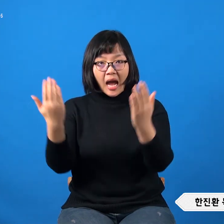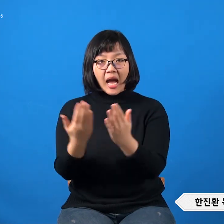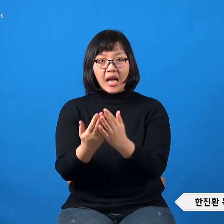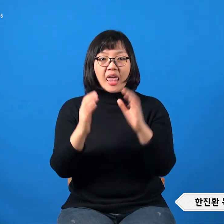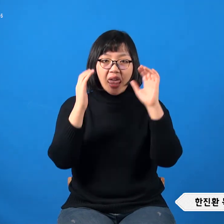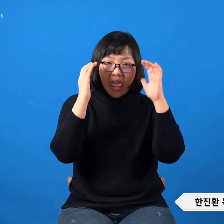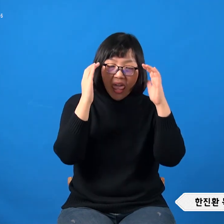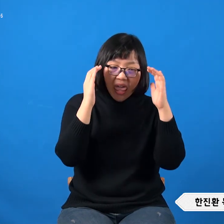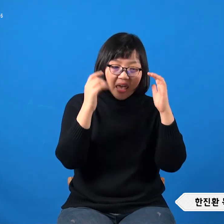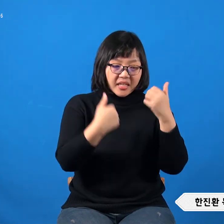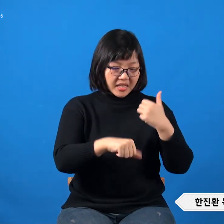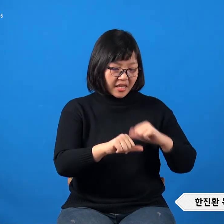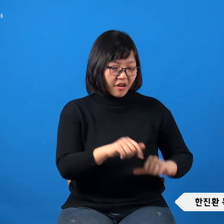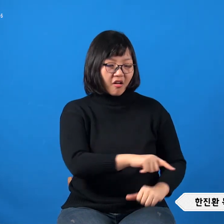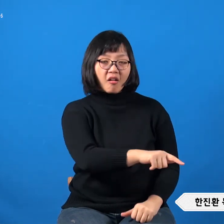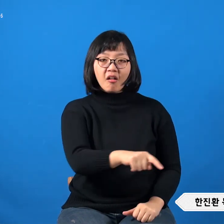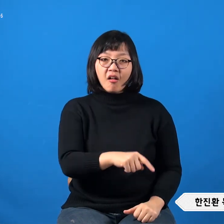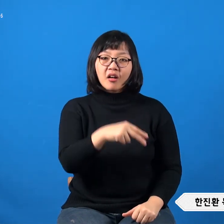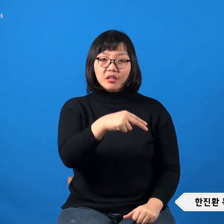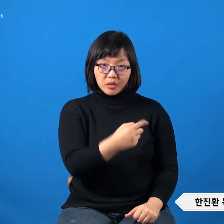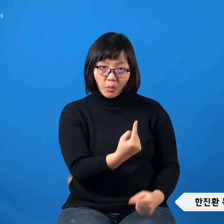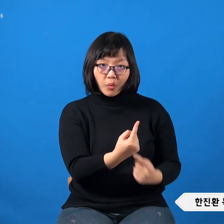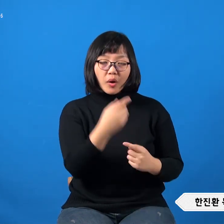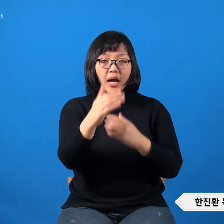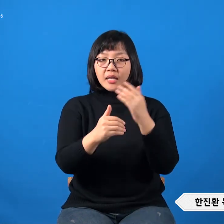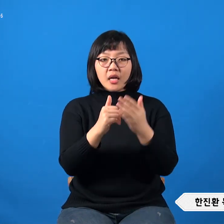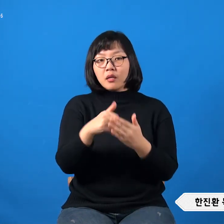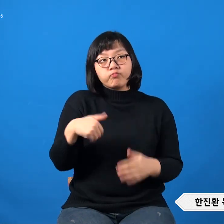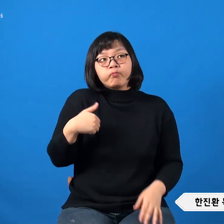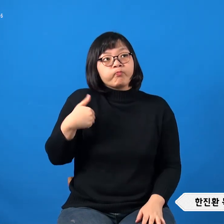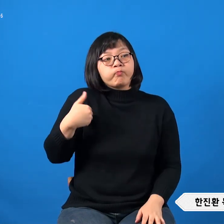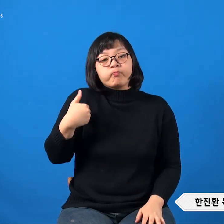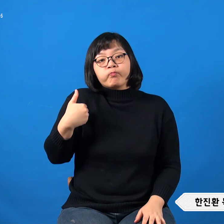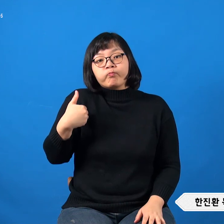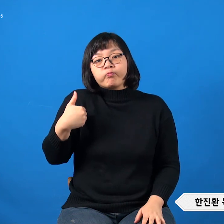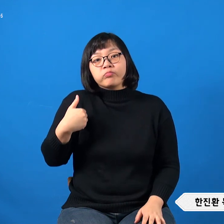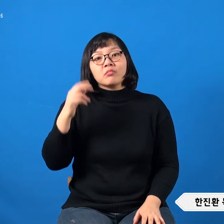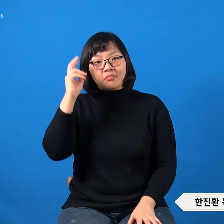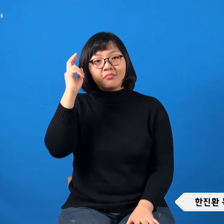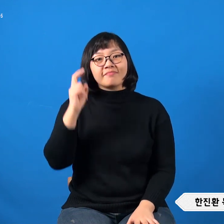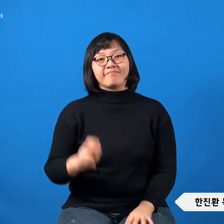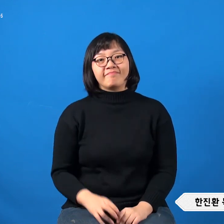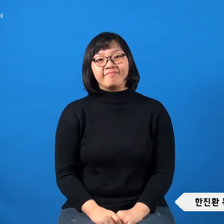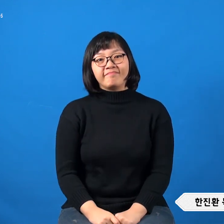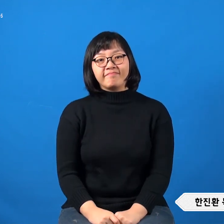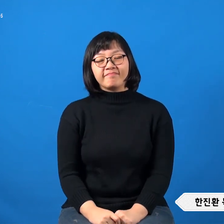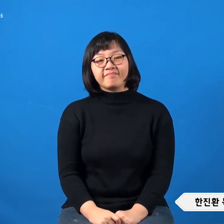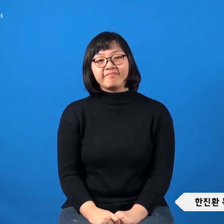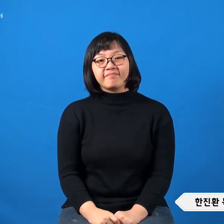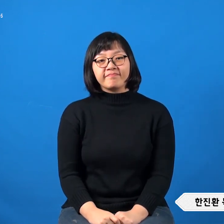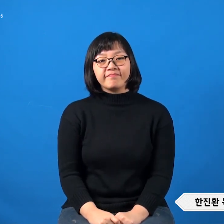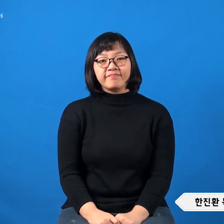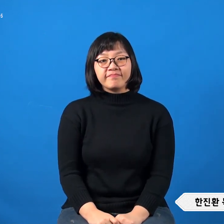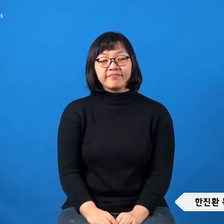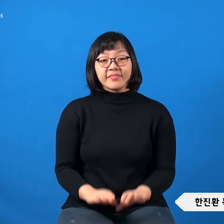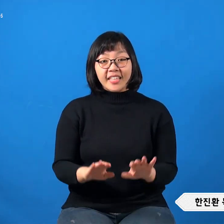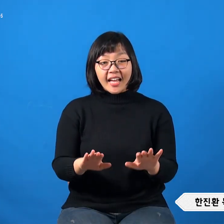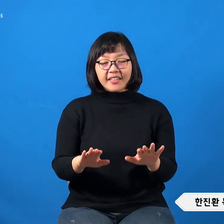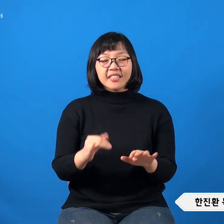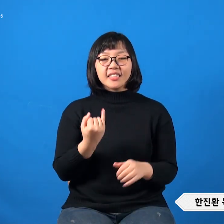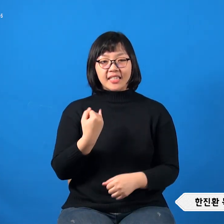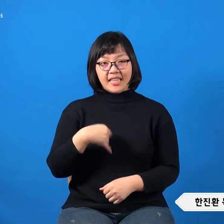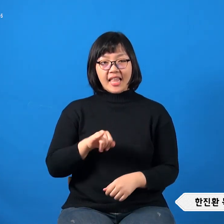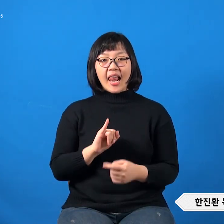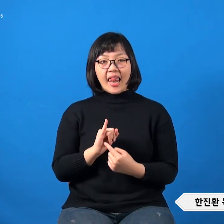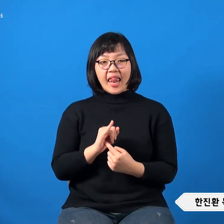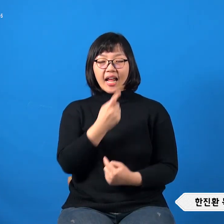어린 자녀들까지도 영원히 하나님을 알지 못하고 살았을지도 모릅니다. 그 자매가